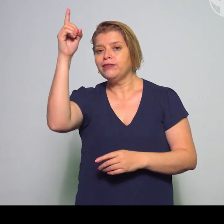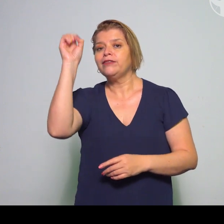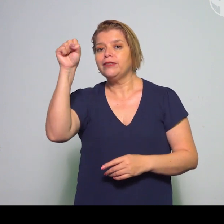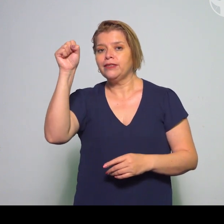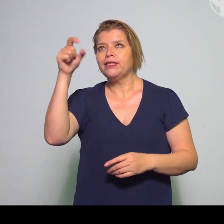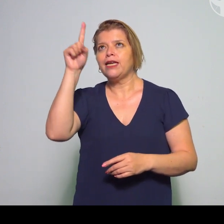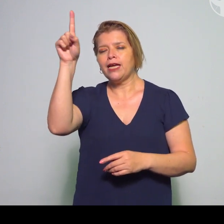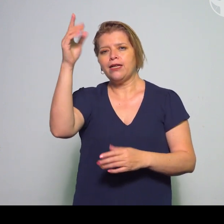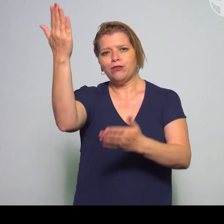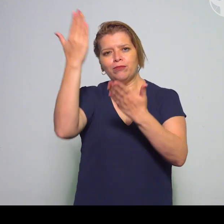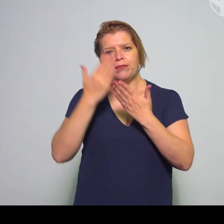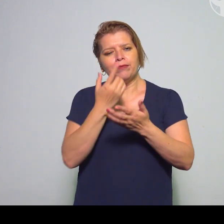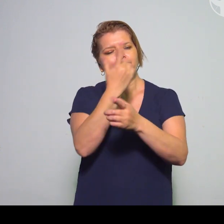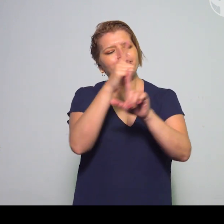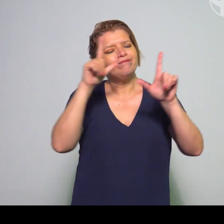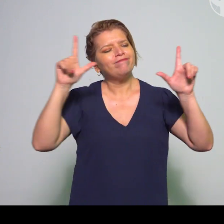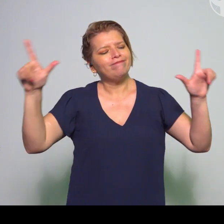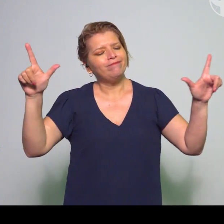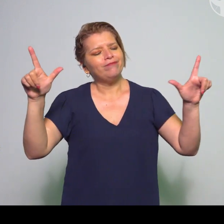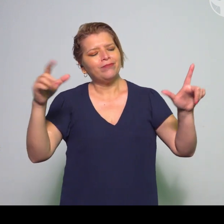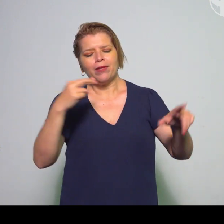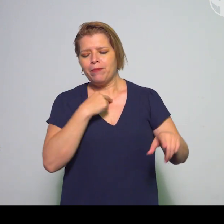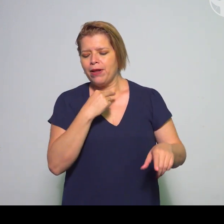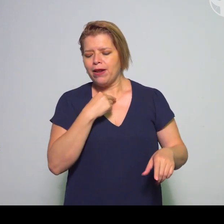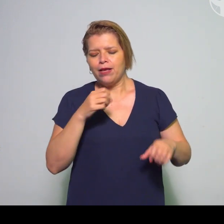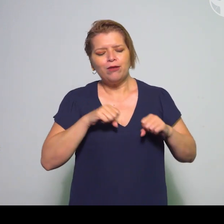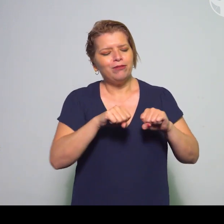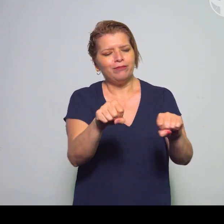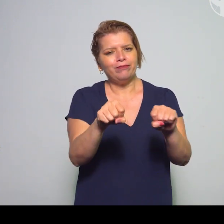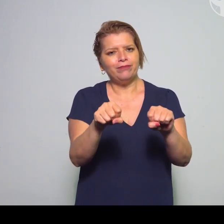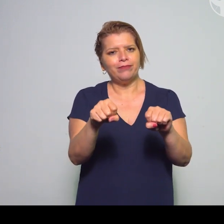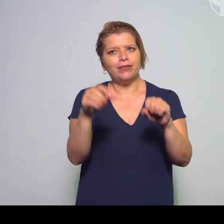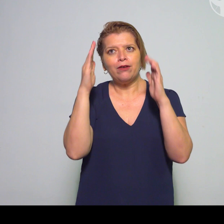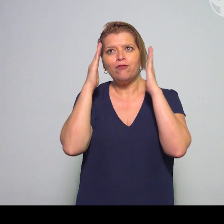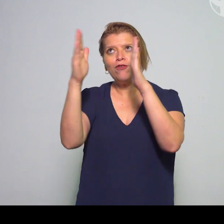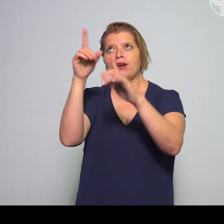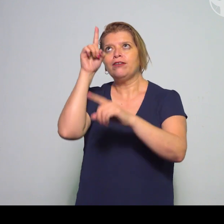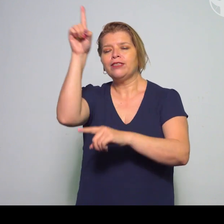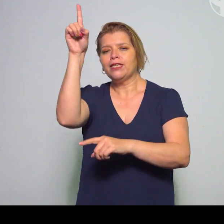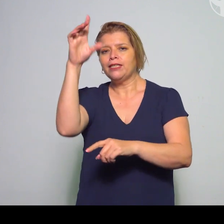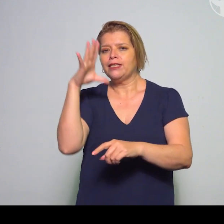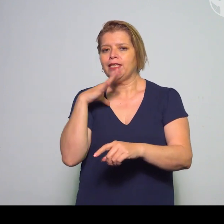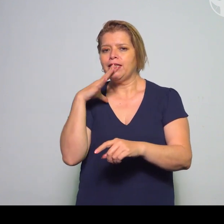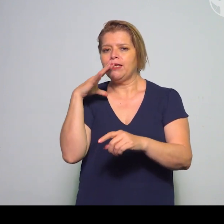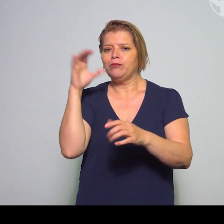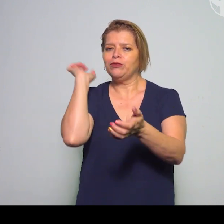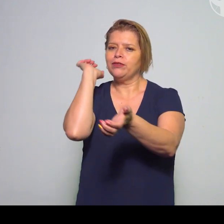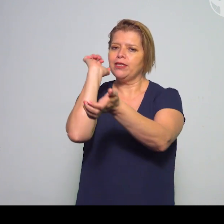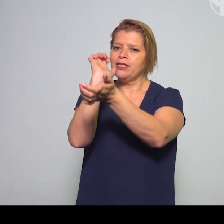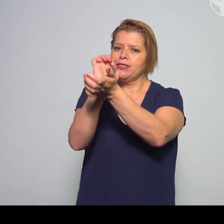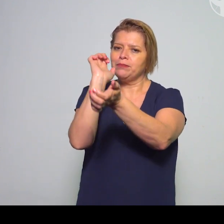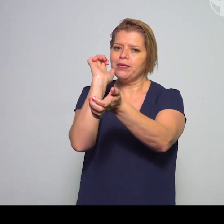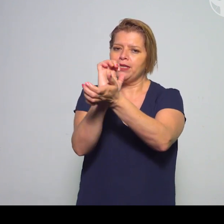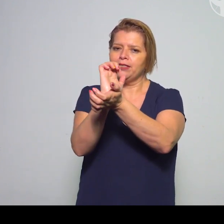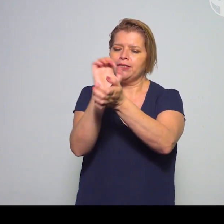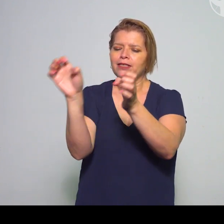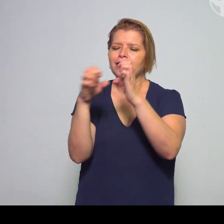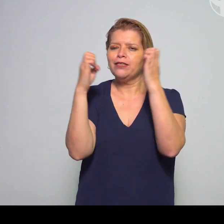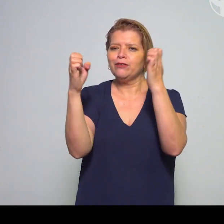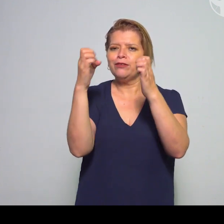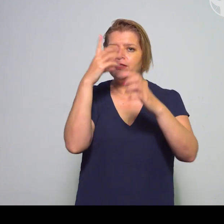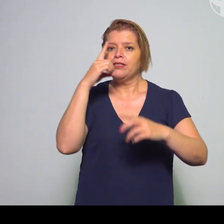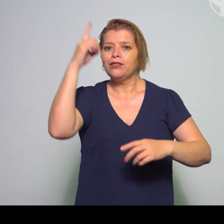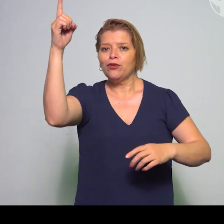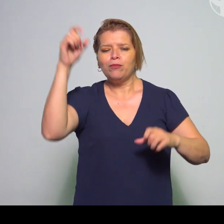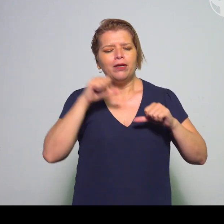nos libró y nos librará de tal peligro de muerte. En Él tenemos puesta nuestra esperanza y